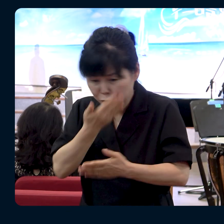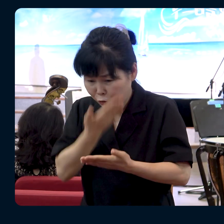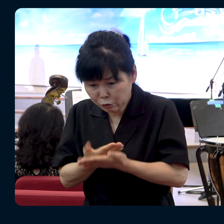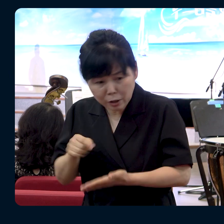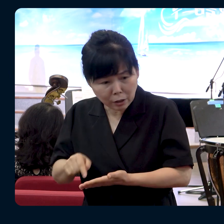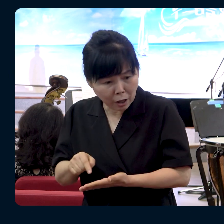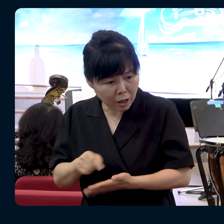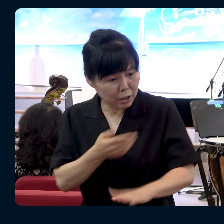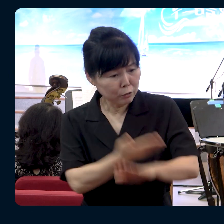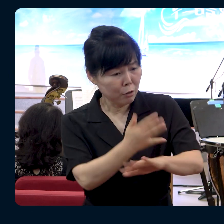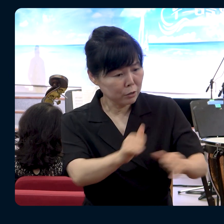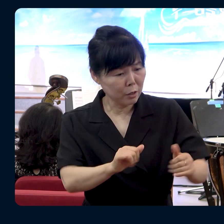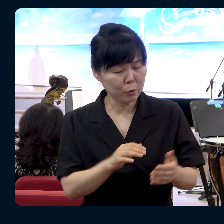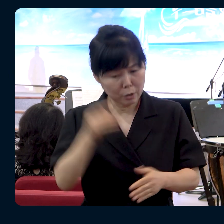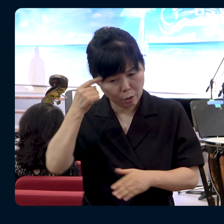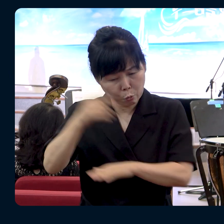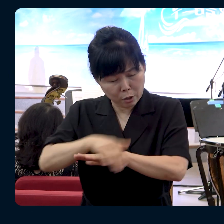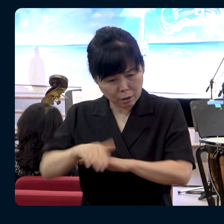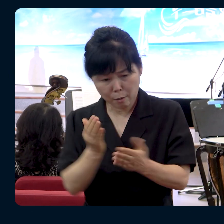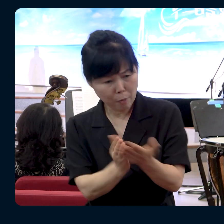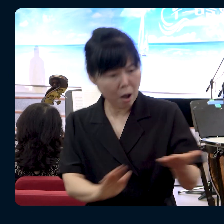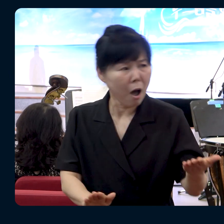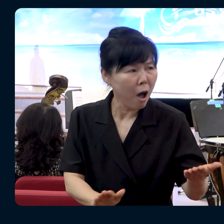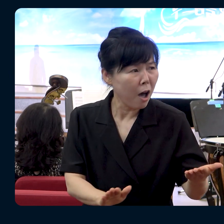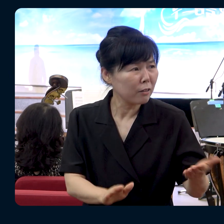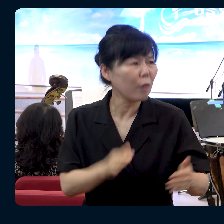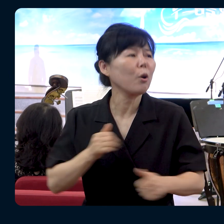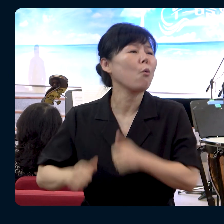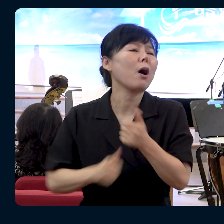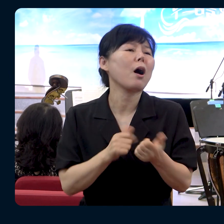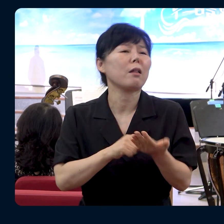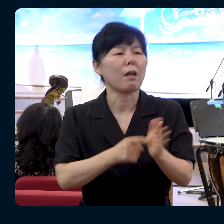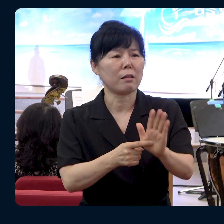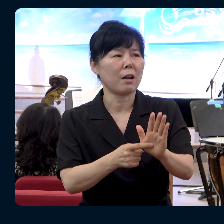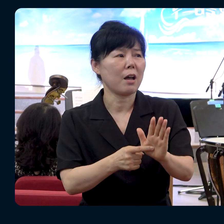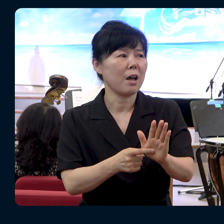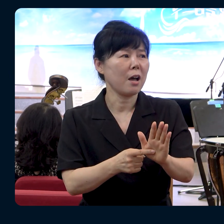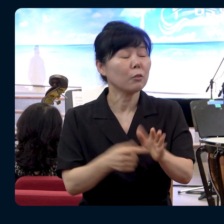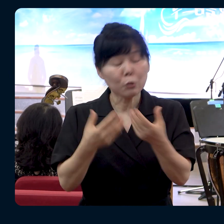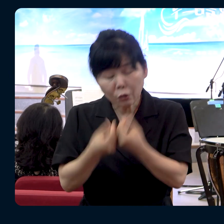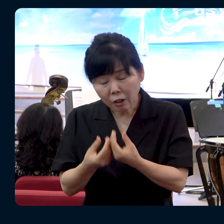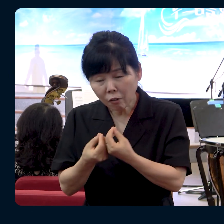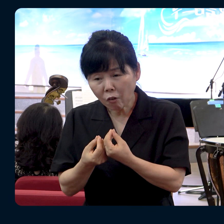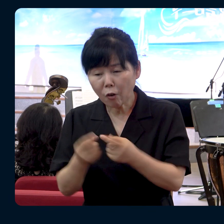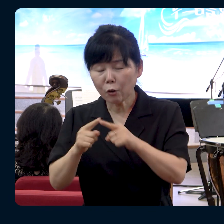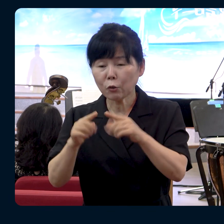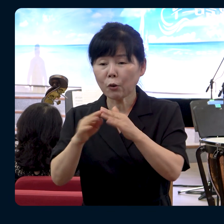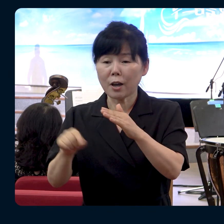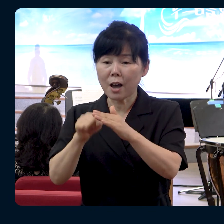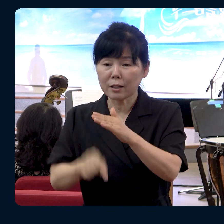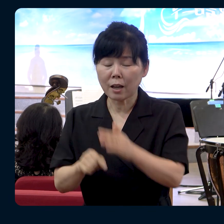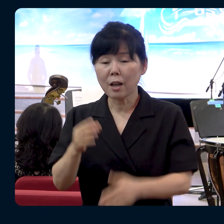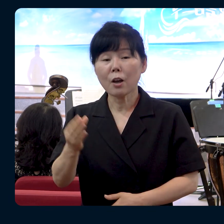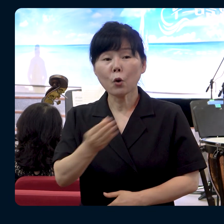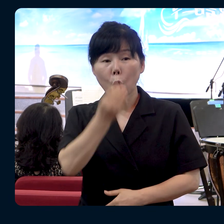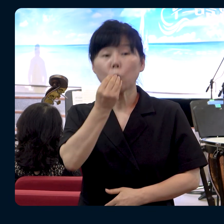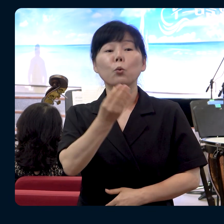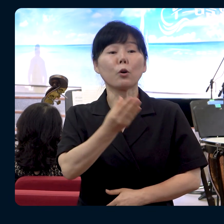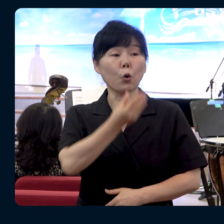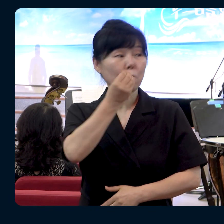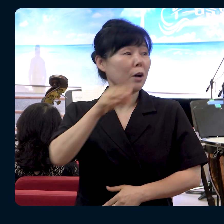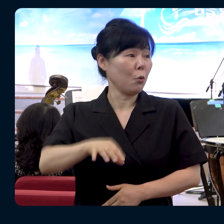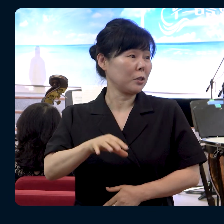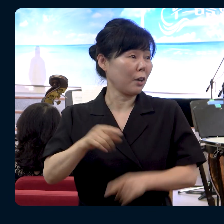거야. 그리고 분노를 발합니다. 또 어떤 사람은 주일에 교회 와서 교회는 거룩한 곳이어야 된다라는